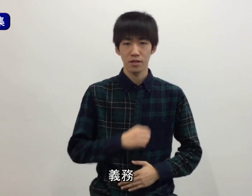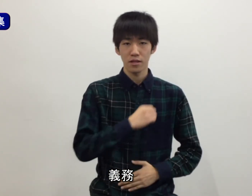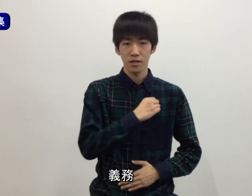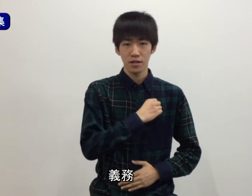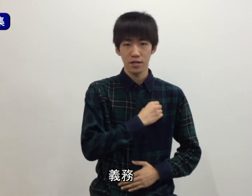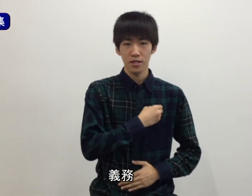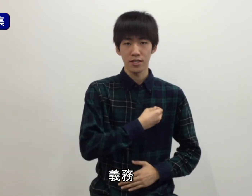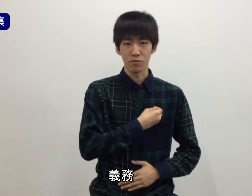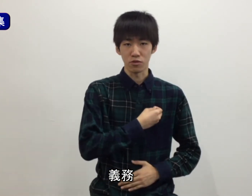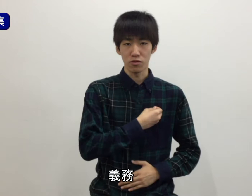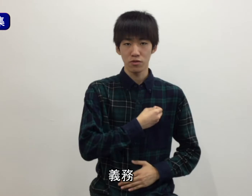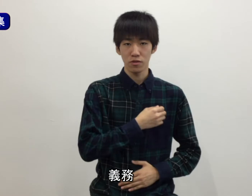ゲーム